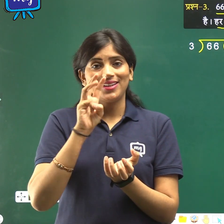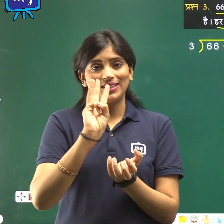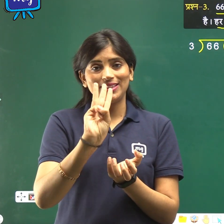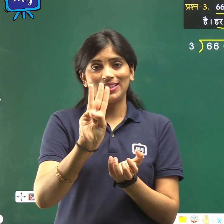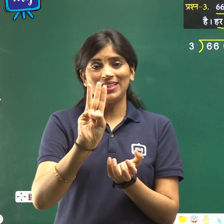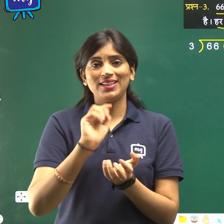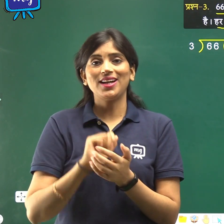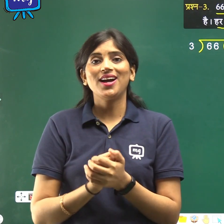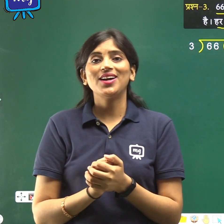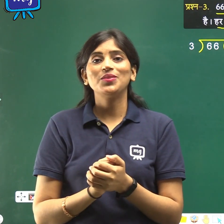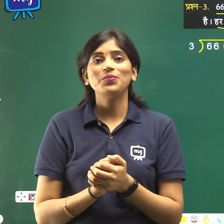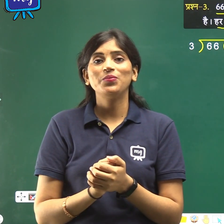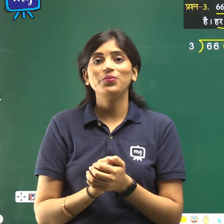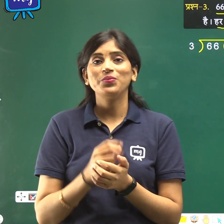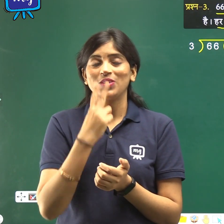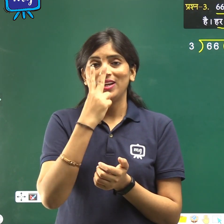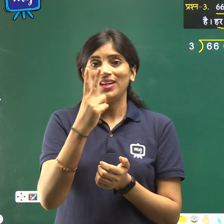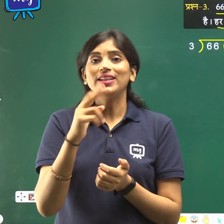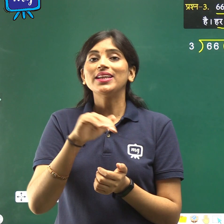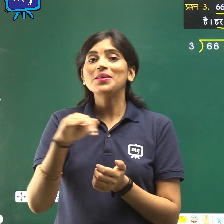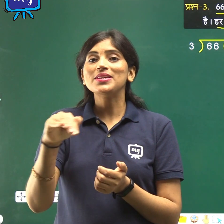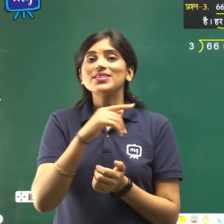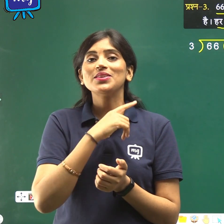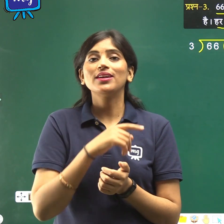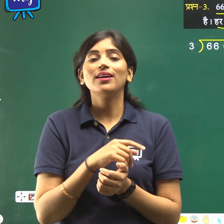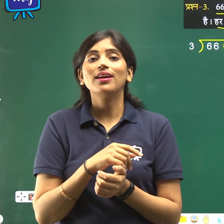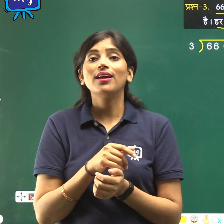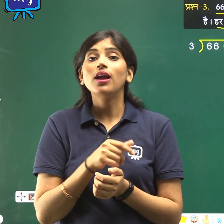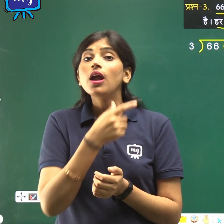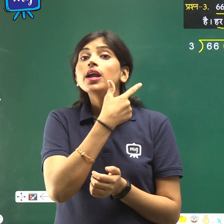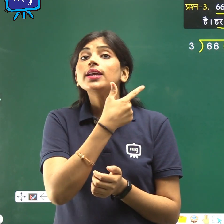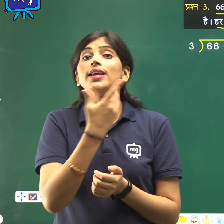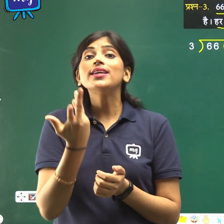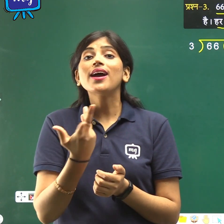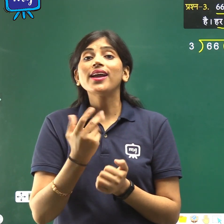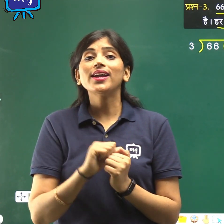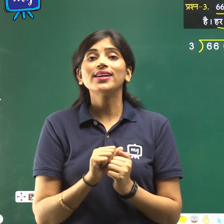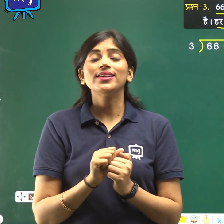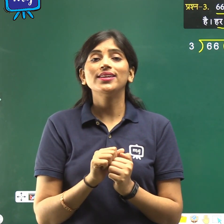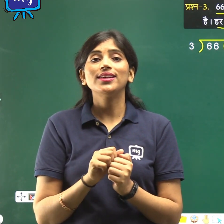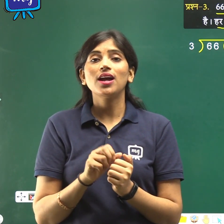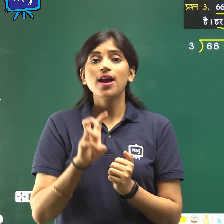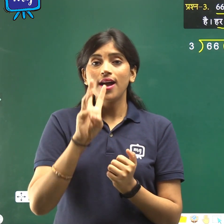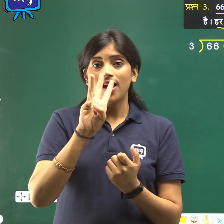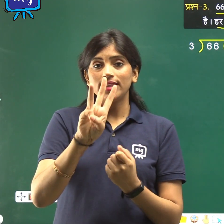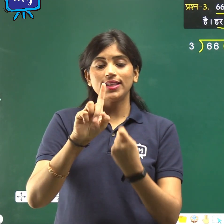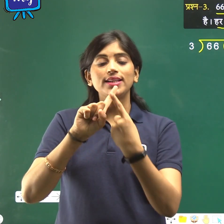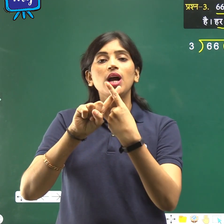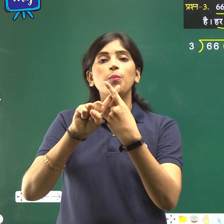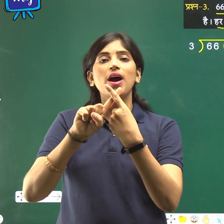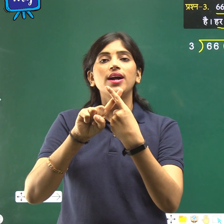3 का। देखें बच्चों, देखो ये क्या है? 3 का